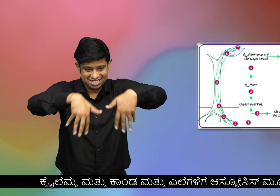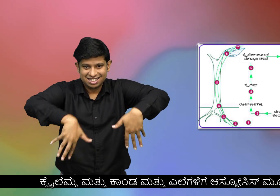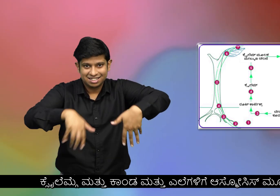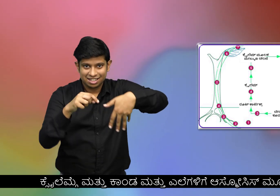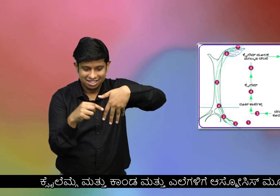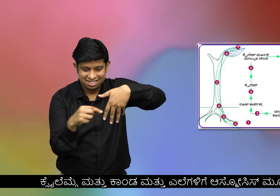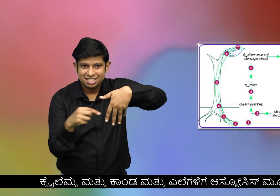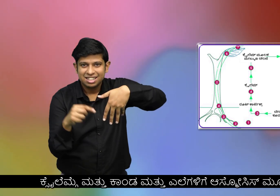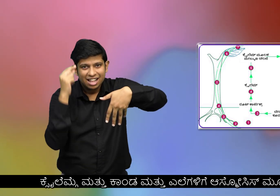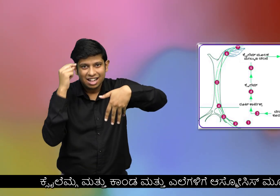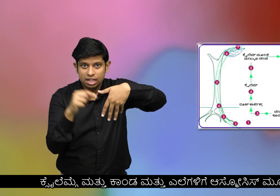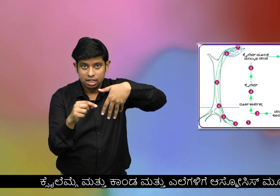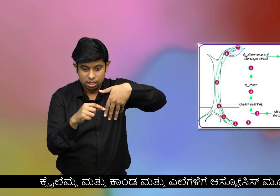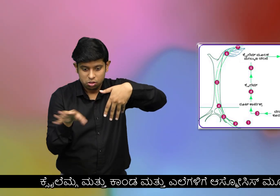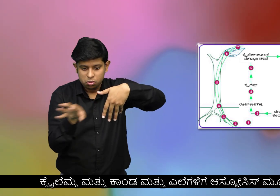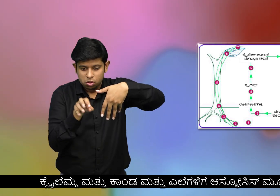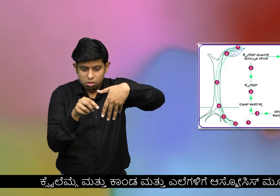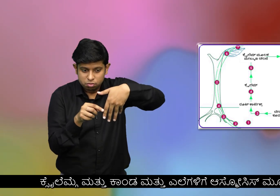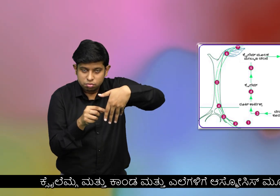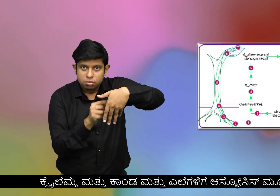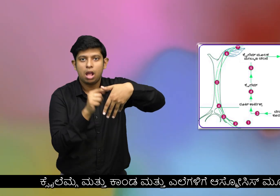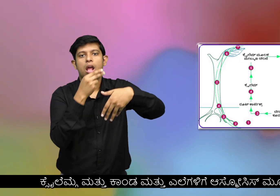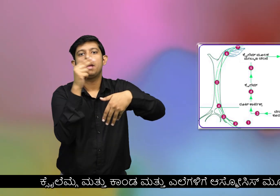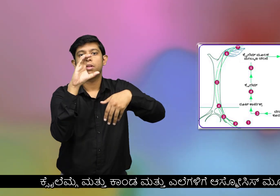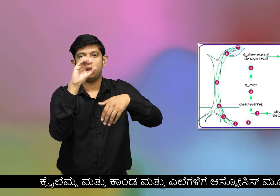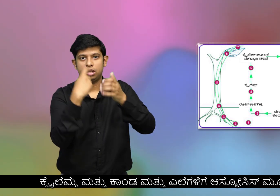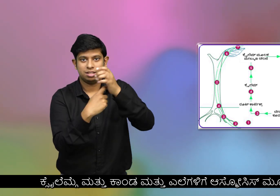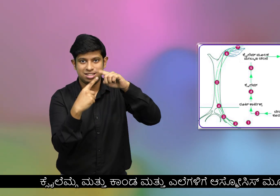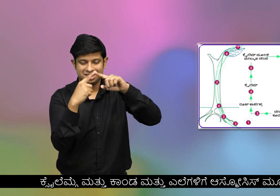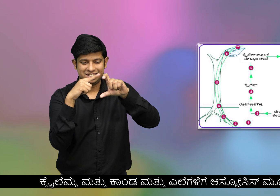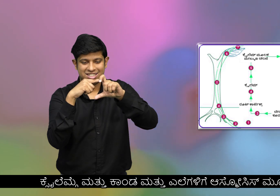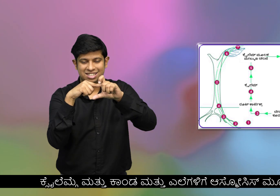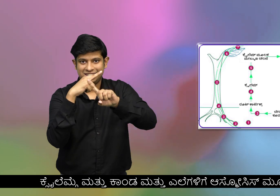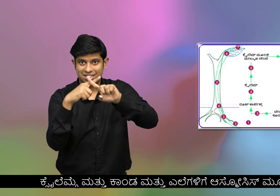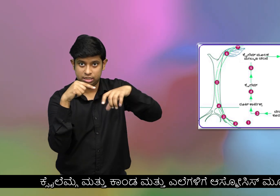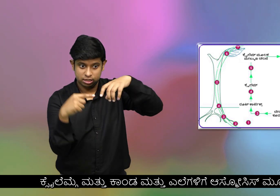ಕಾಂಡ್ ಮತ್ತು ಎಲೆಗಳಿಗೆ ಆಸ್ಮೋಸಿಸ್ ಮೂಲಕ ಚಲಿಸುತ್ತದೆ.